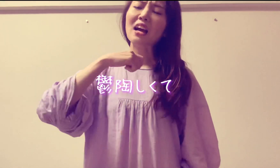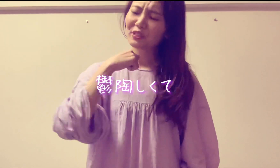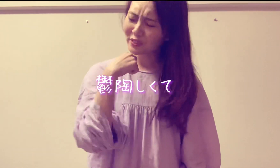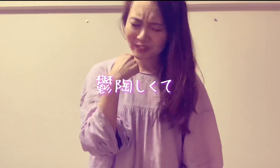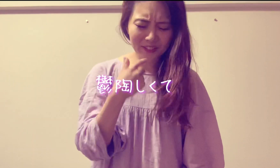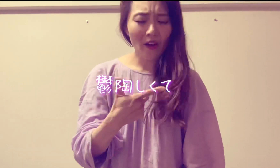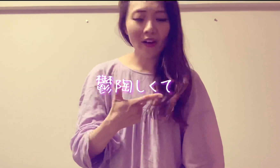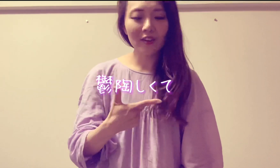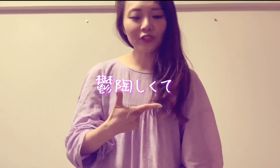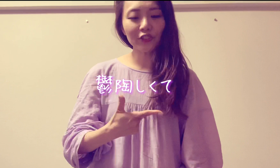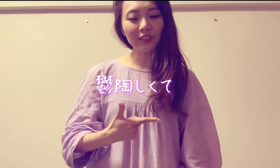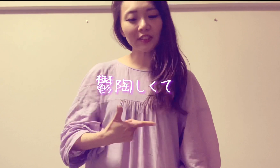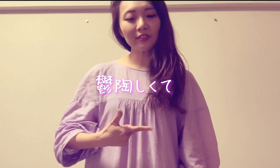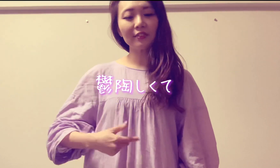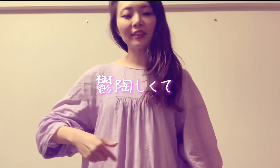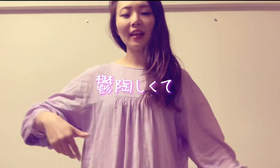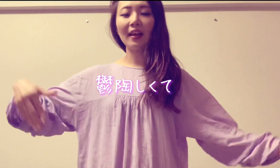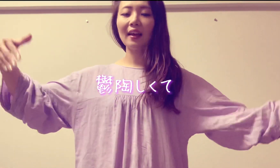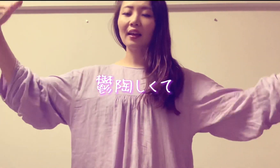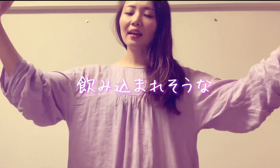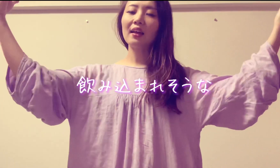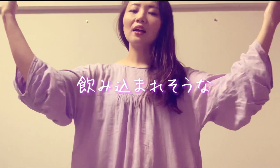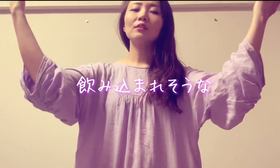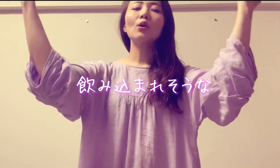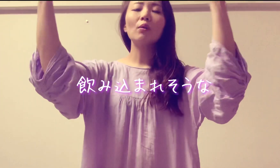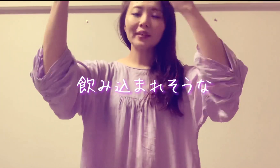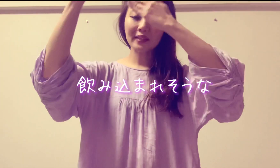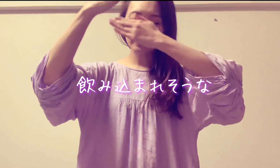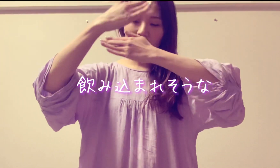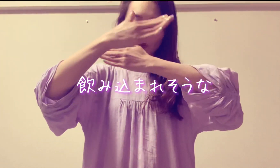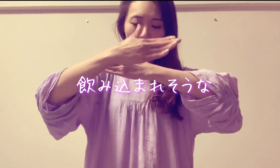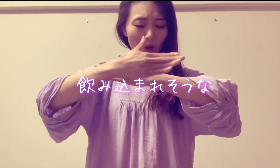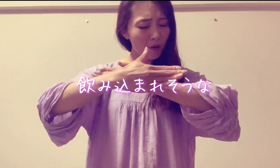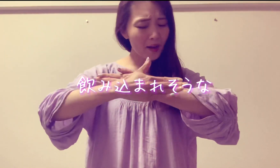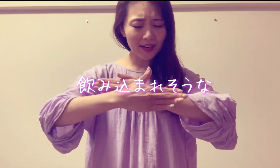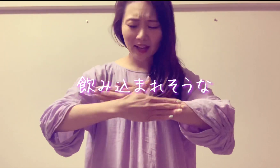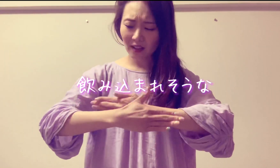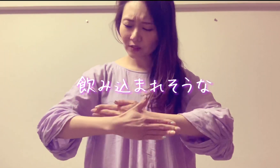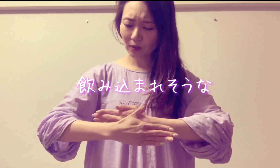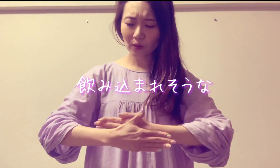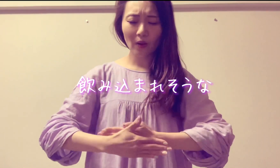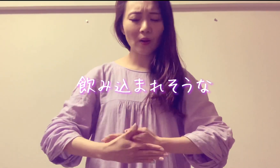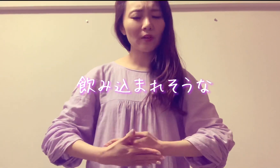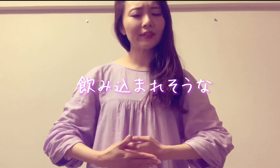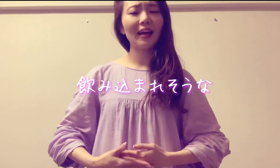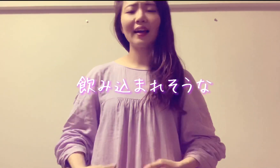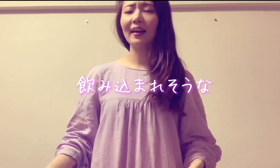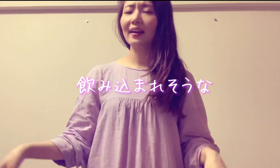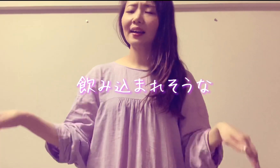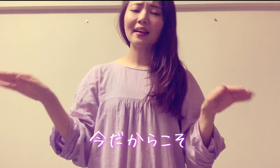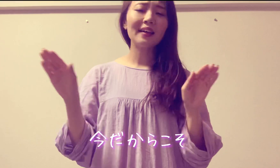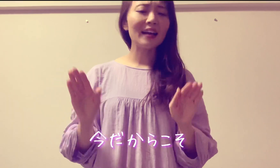鬱陶しくて飲み込まれそうな